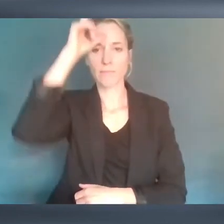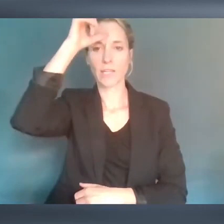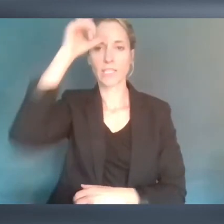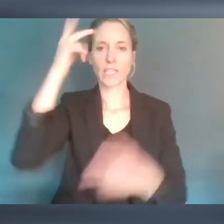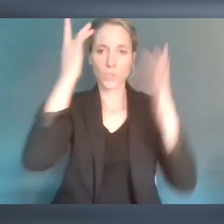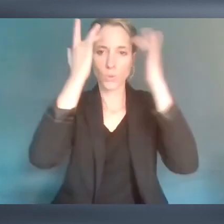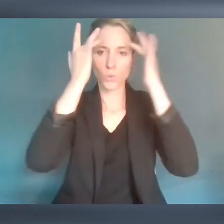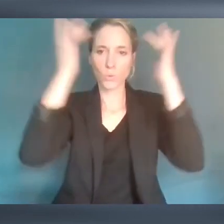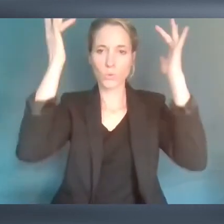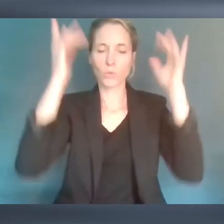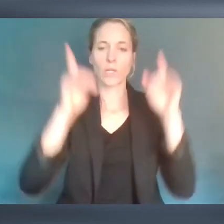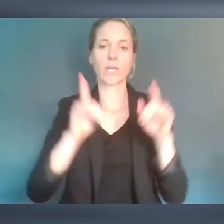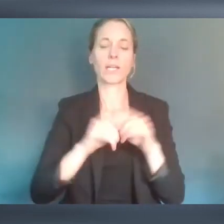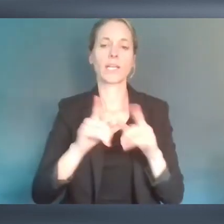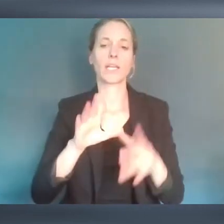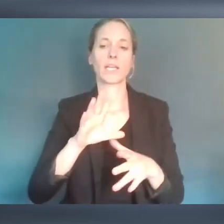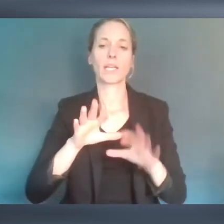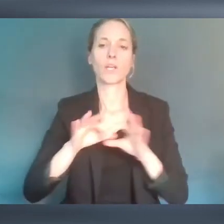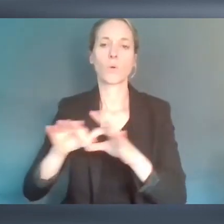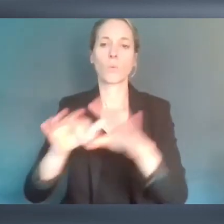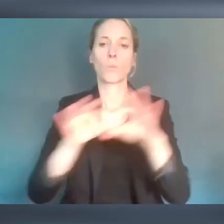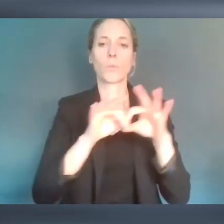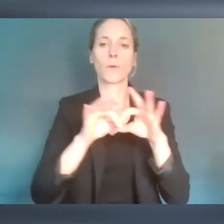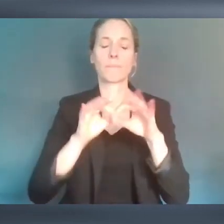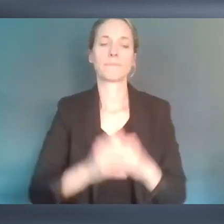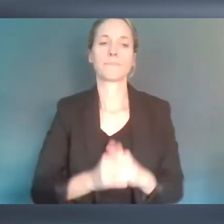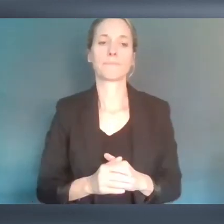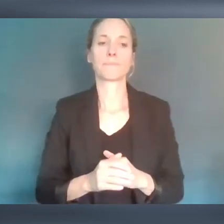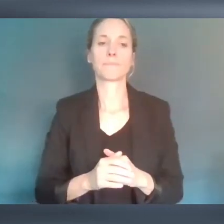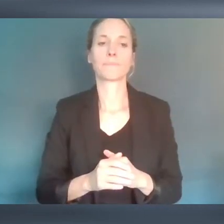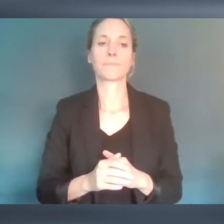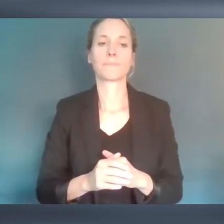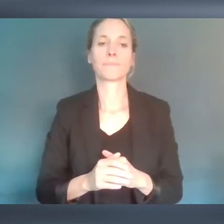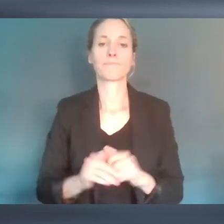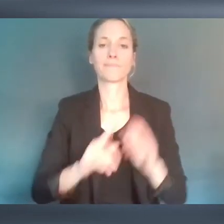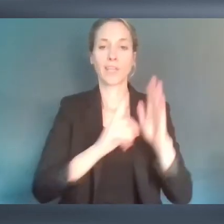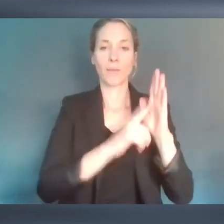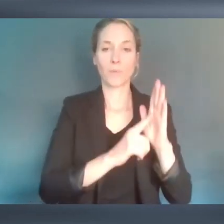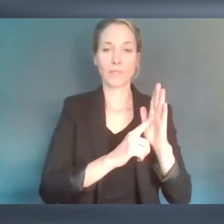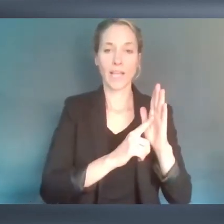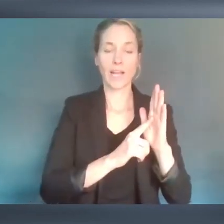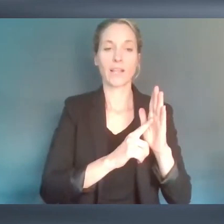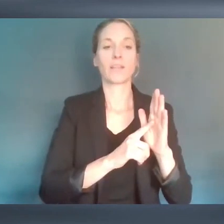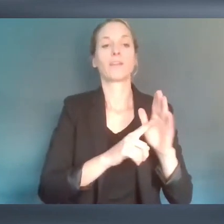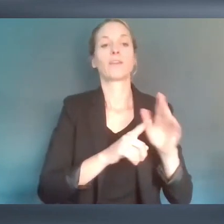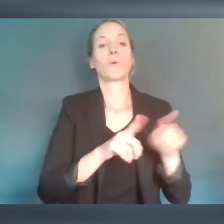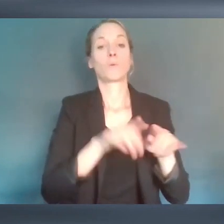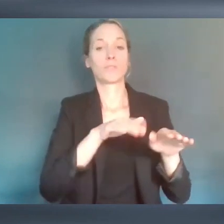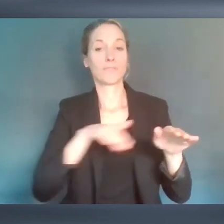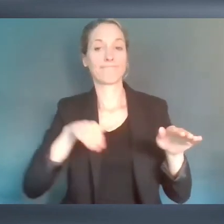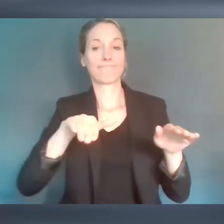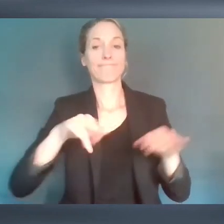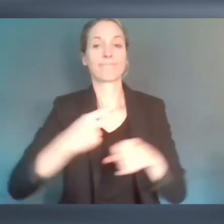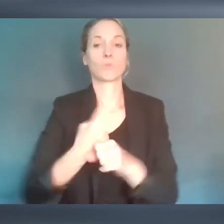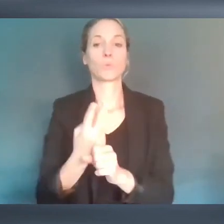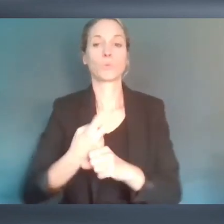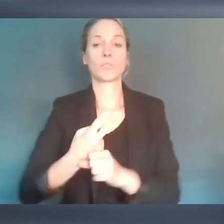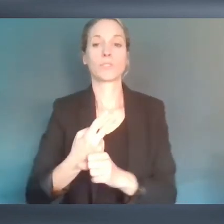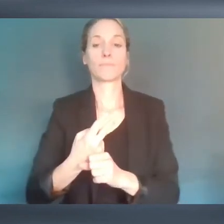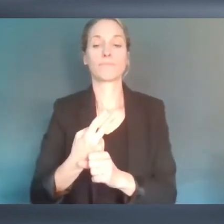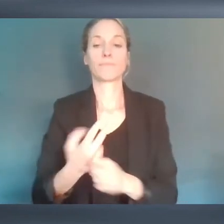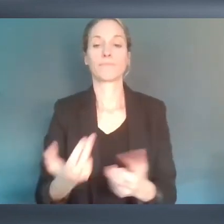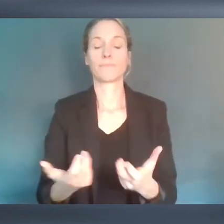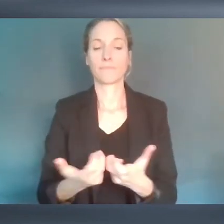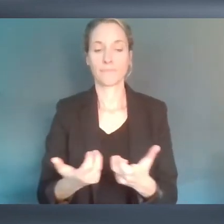collaboration. Puis au-delà des modèles, bien juste attenant, il y a des outils évidemment, comme par exemple